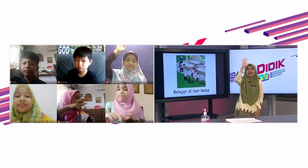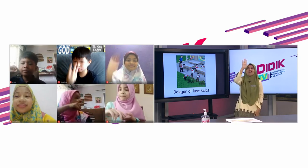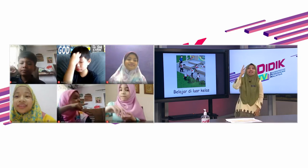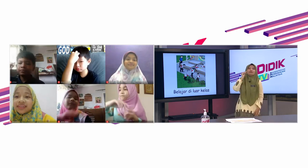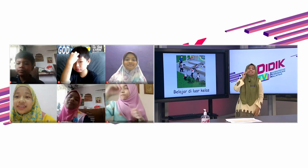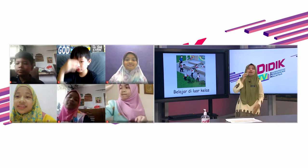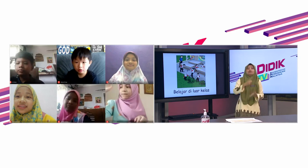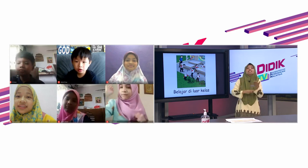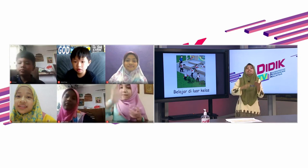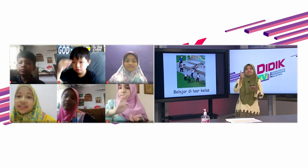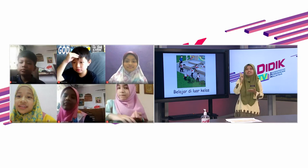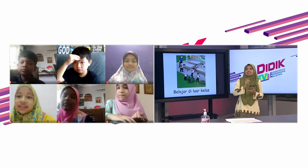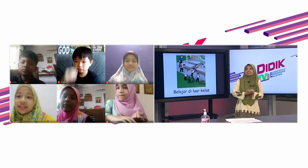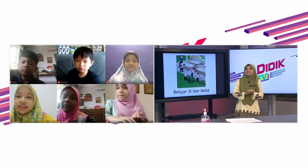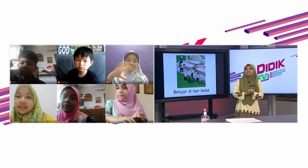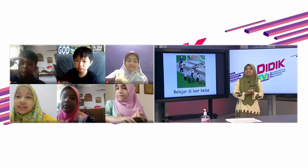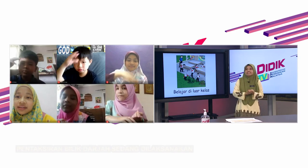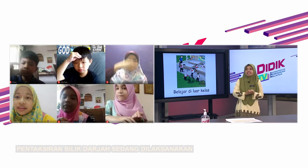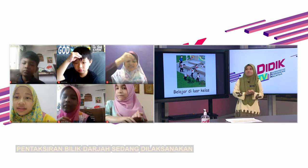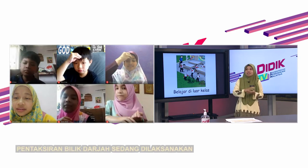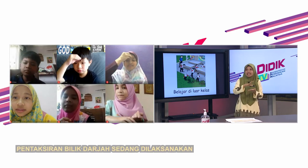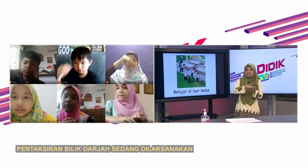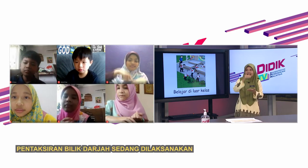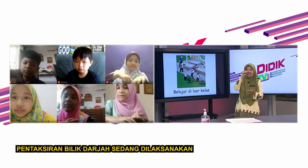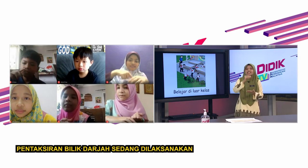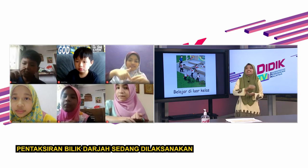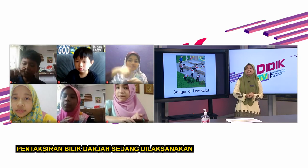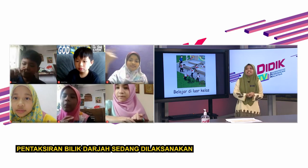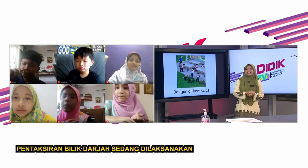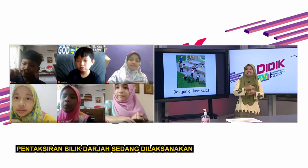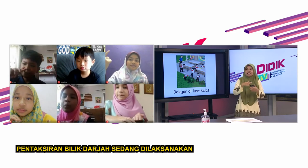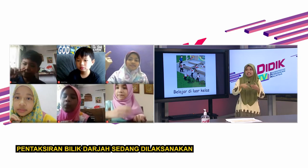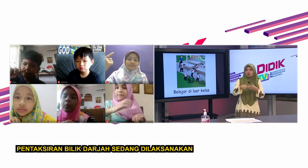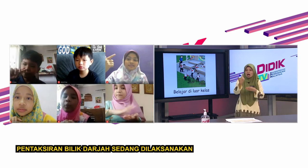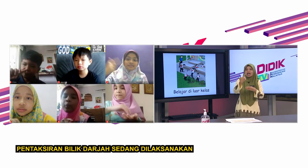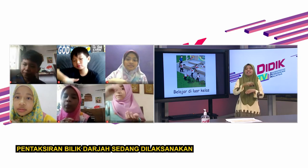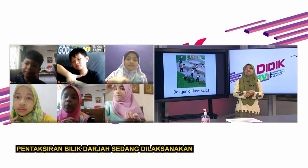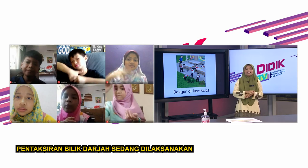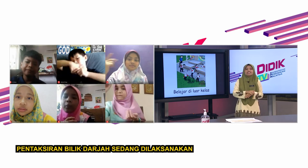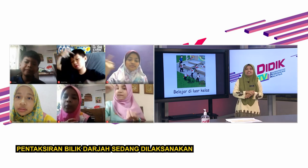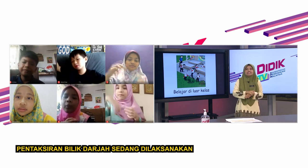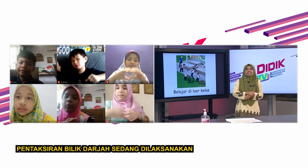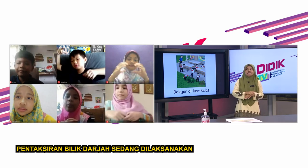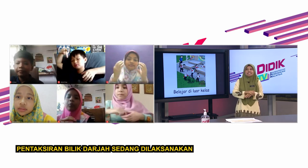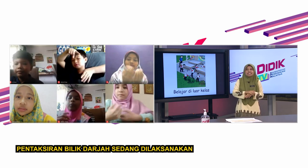Angkat tangan. Okey, Marisa, apa? Rajin. Belajar luar